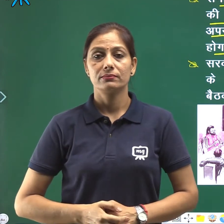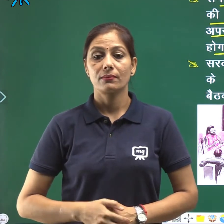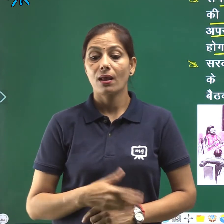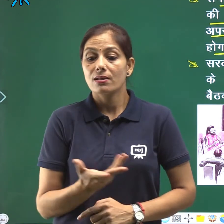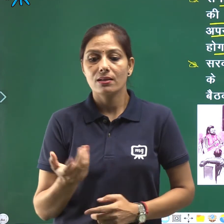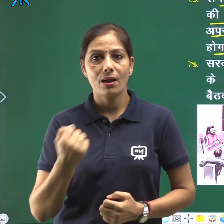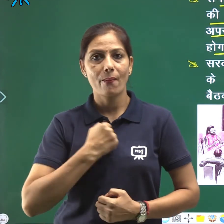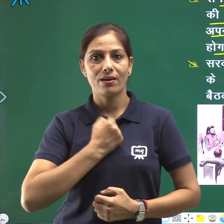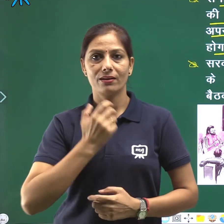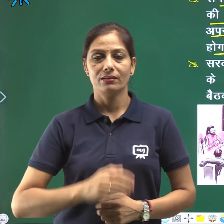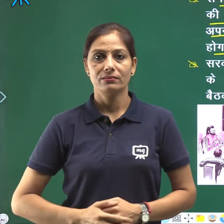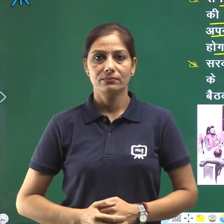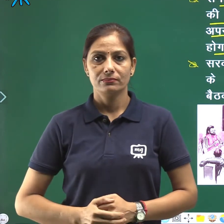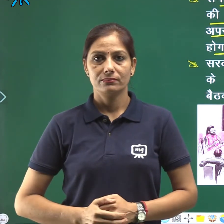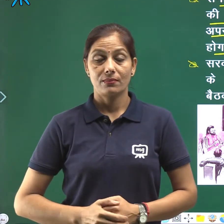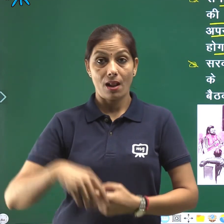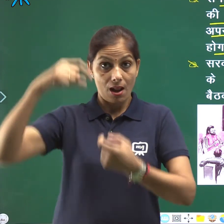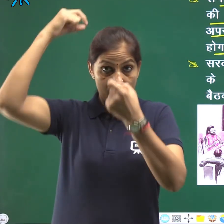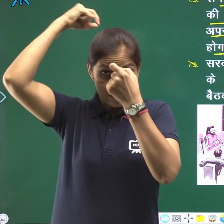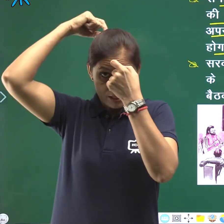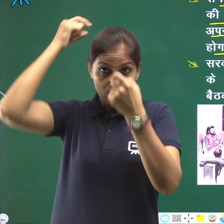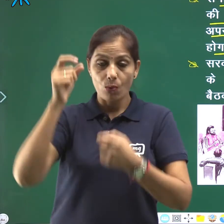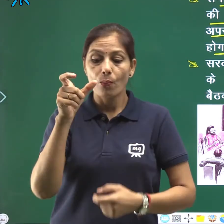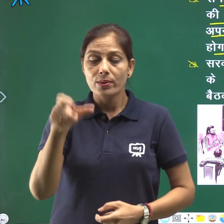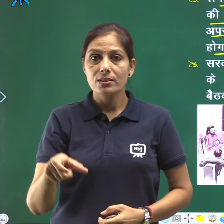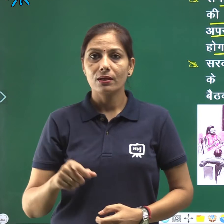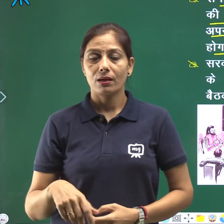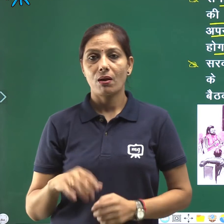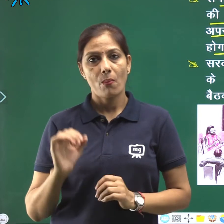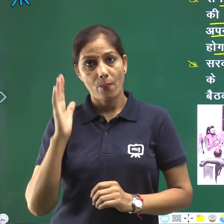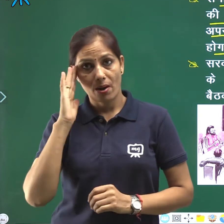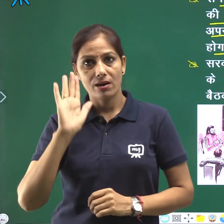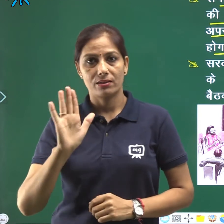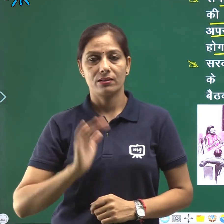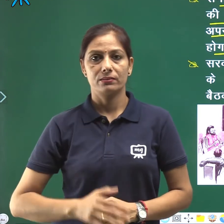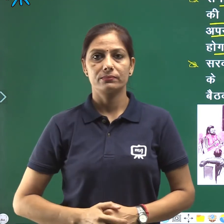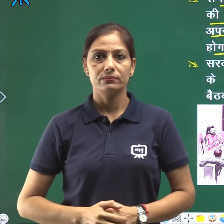ऐसा हमारे नेताओं का मानना था।